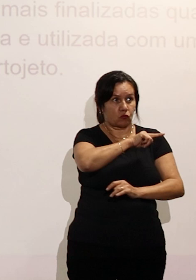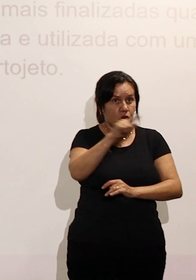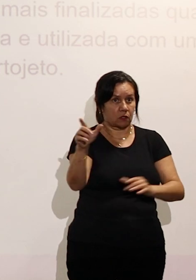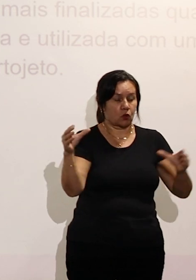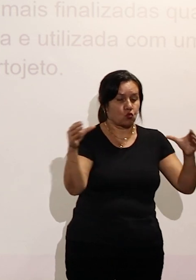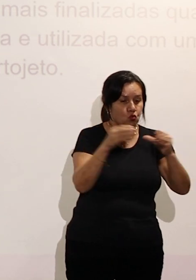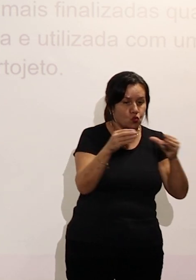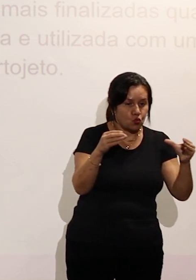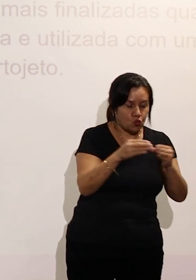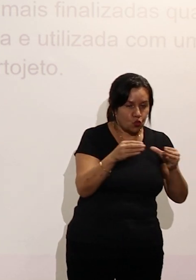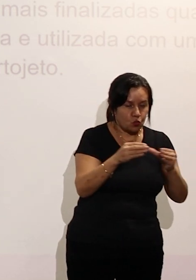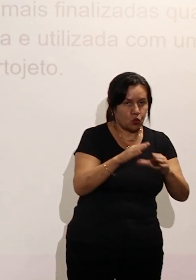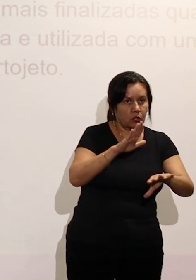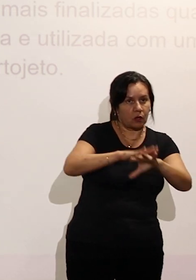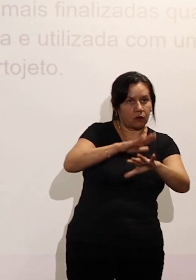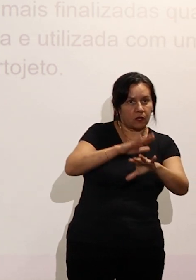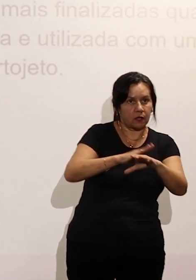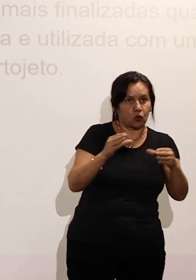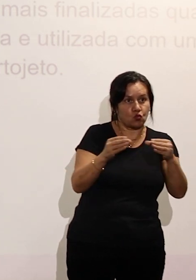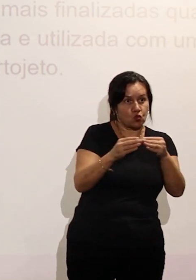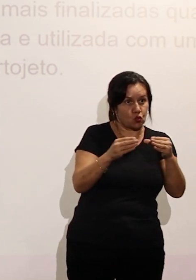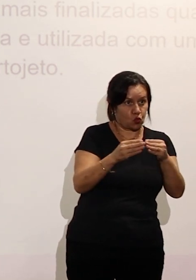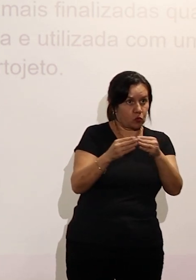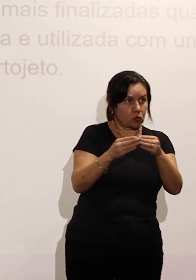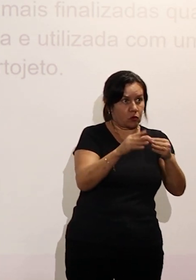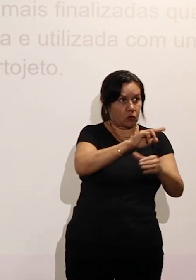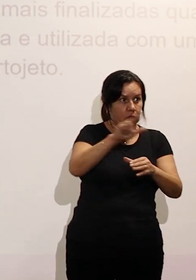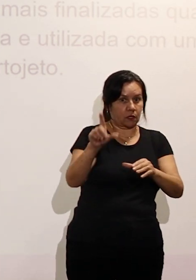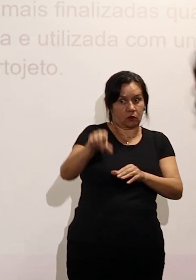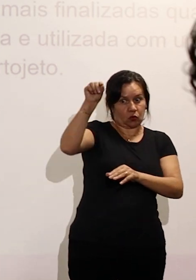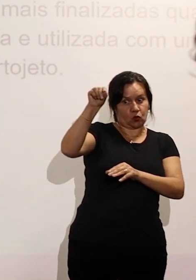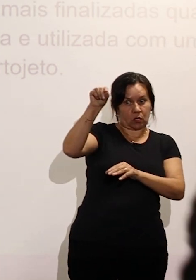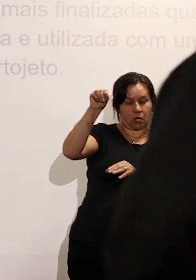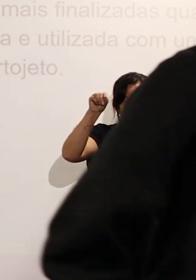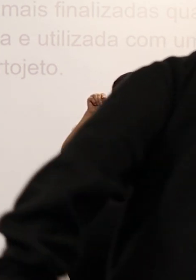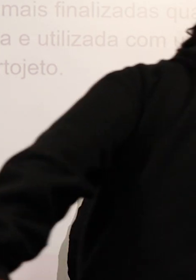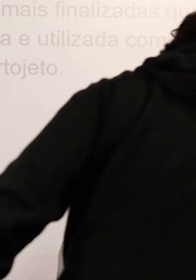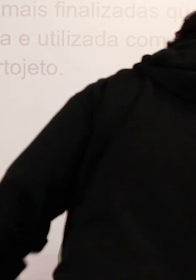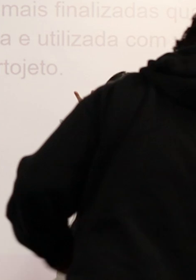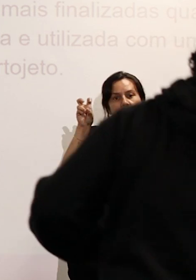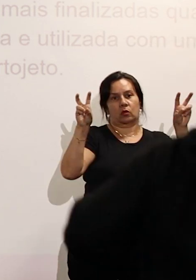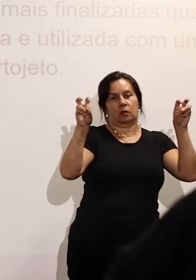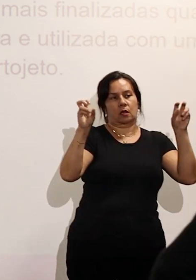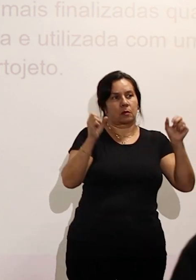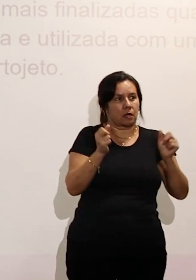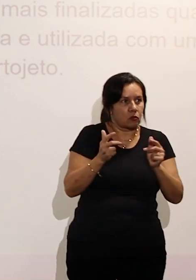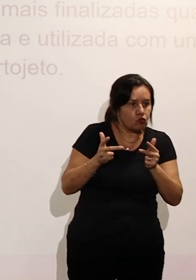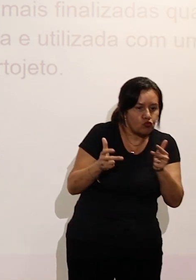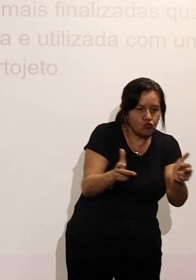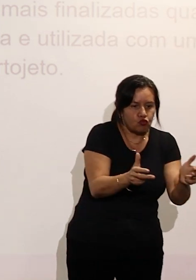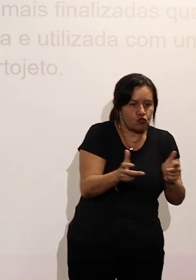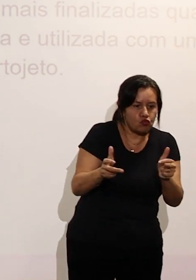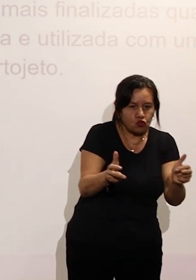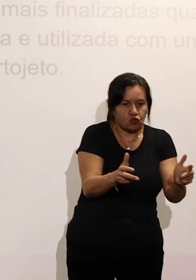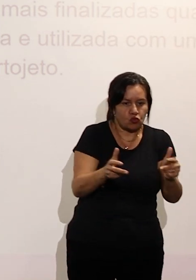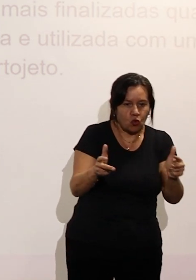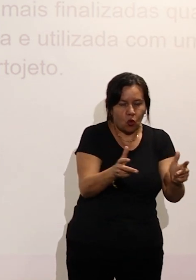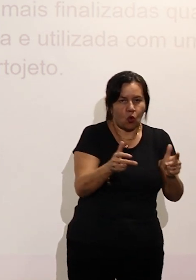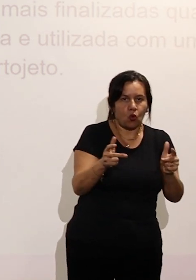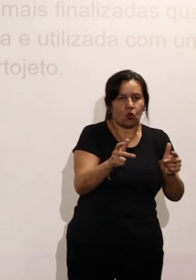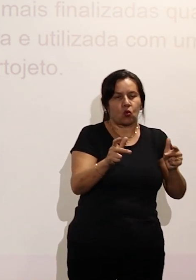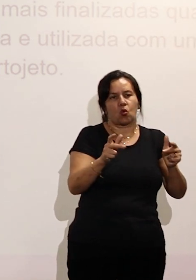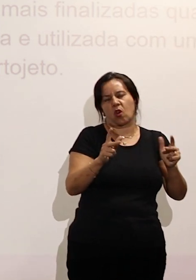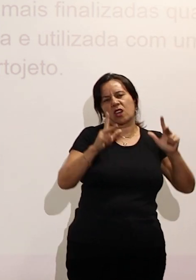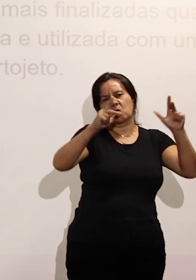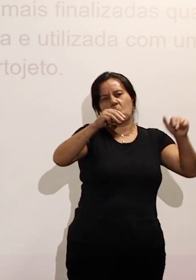estúdio, e a equipe está lá, então vocês definiram, a jogabilidade vai ser um jogo de plataforma, pensando que jogo de plataforma é tipo Mario, Mega Man,